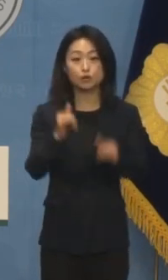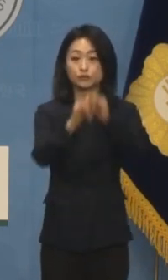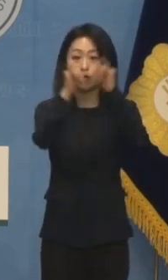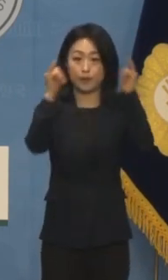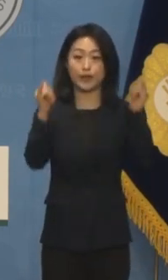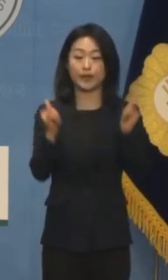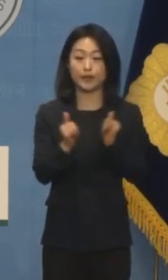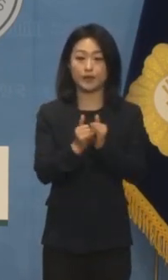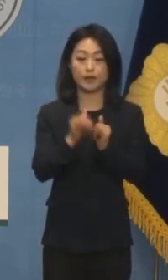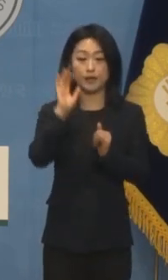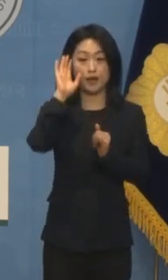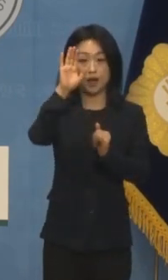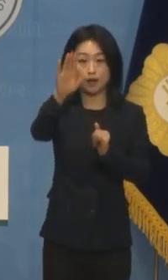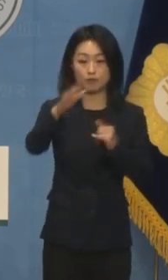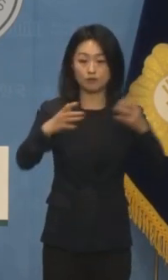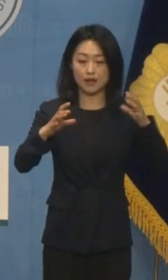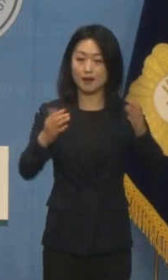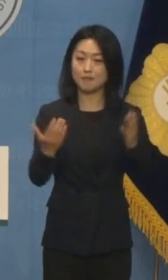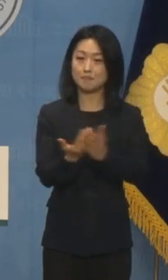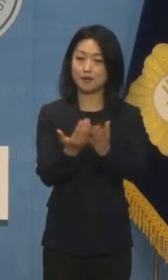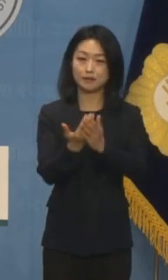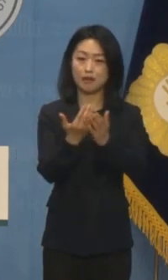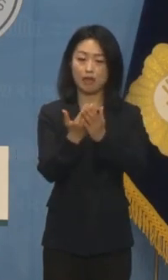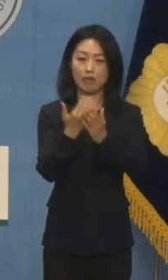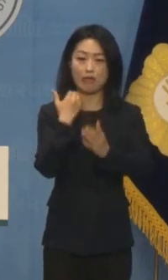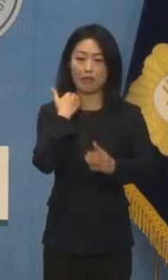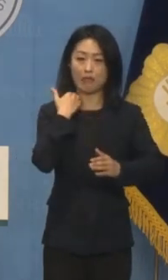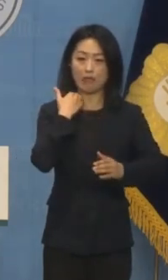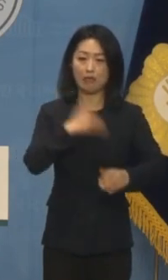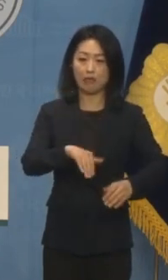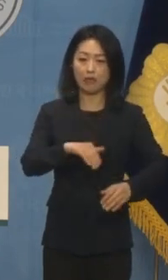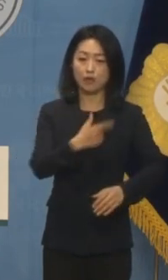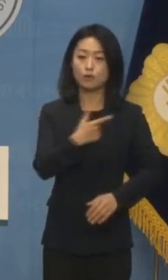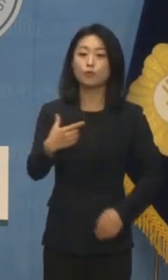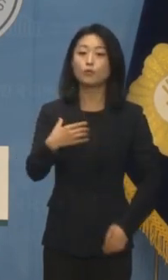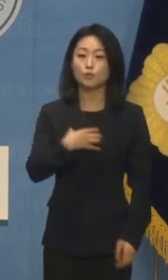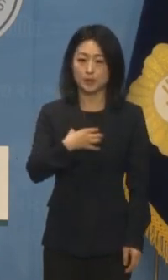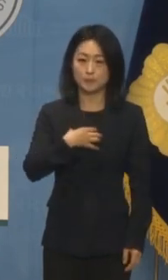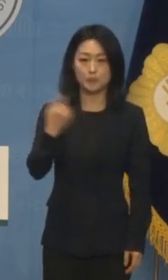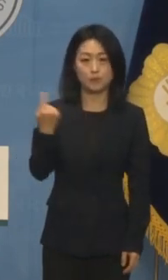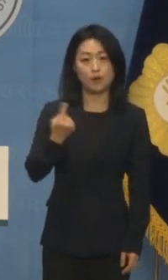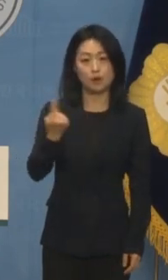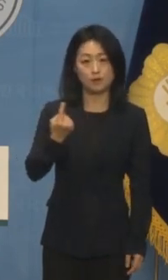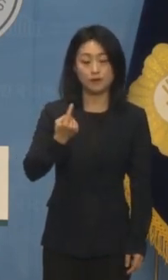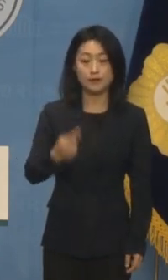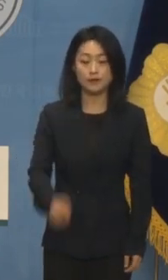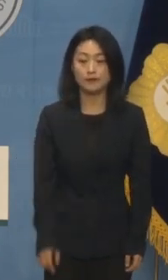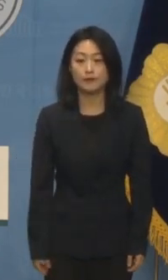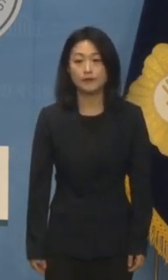지속 가능한 발전을 할 수 없다. 이런 심각한 위험에 직면해 있습니다.